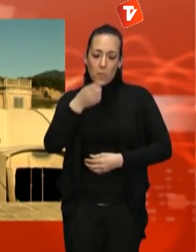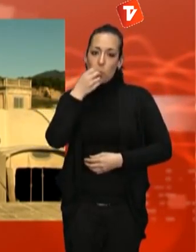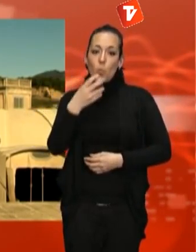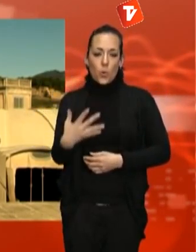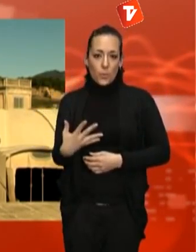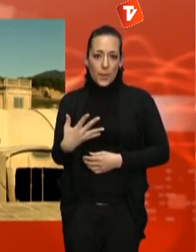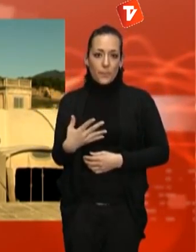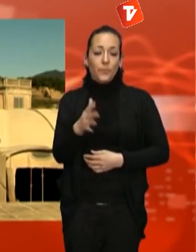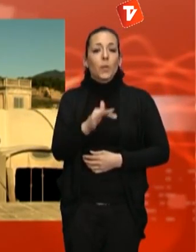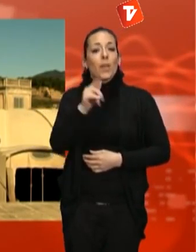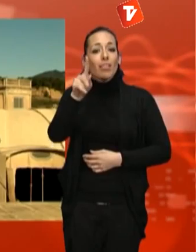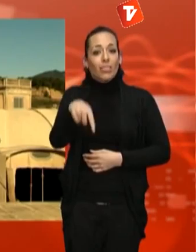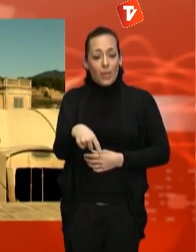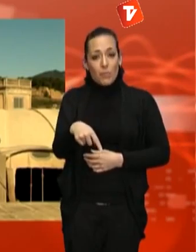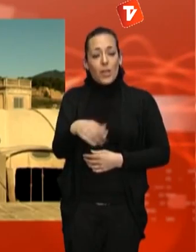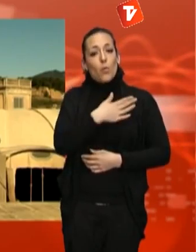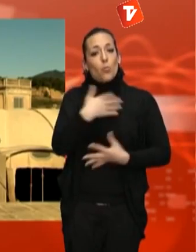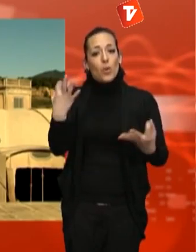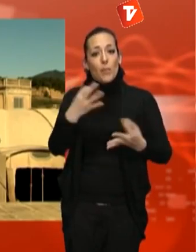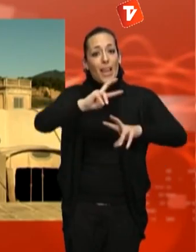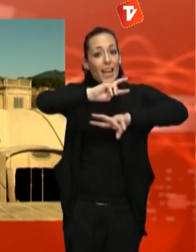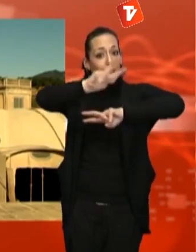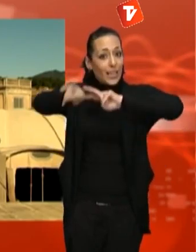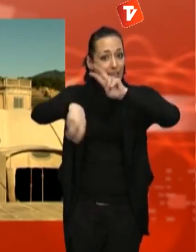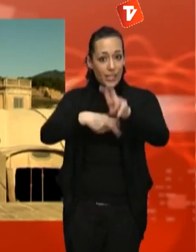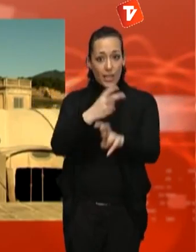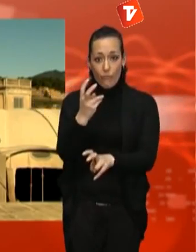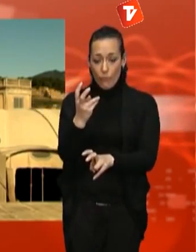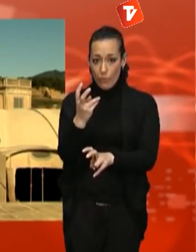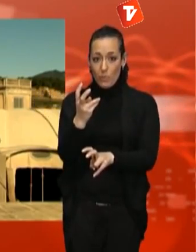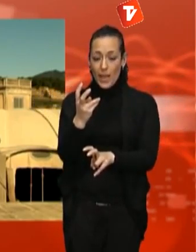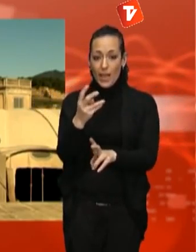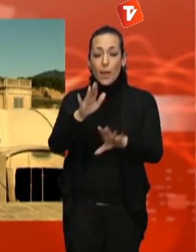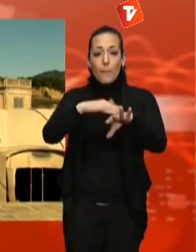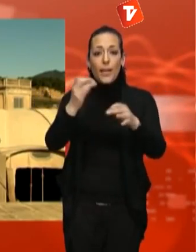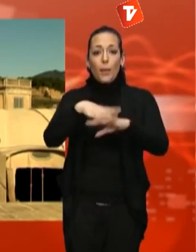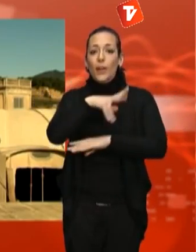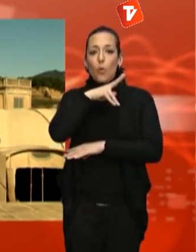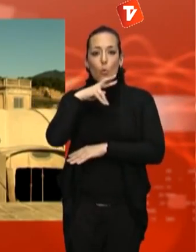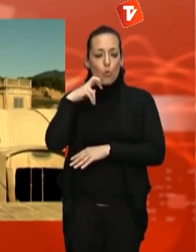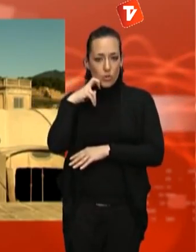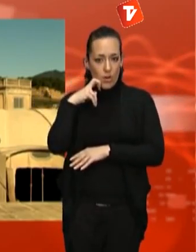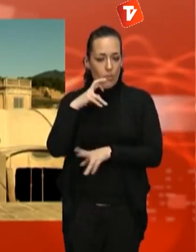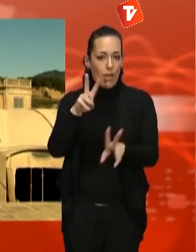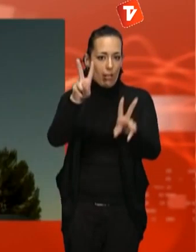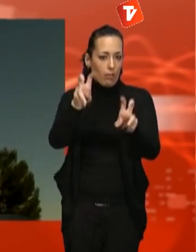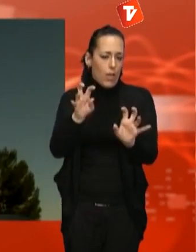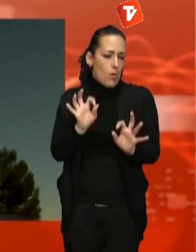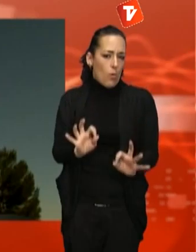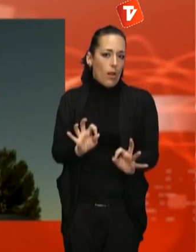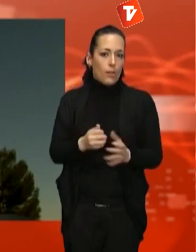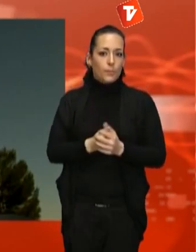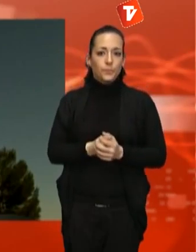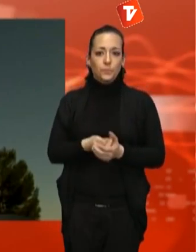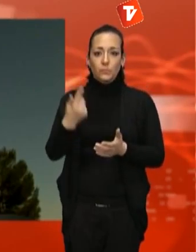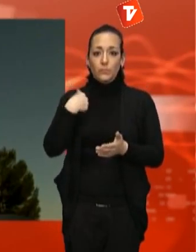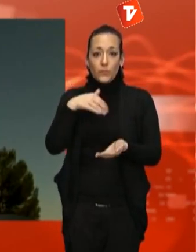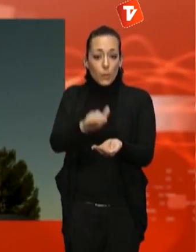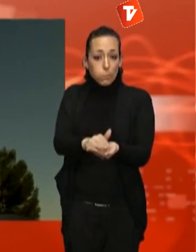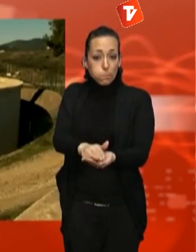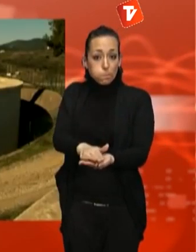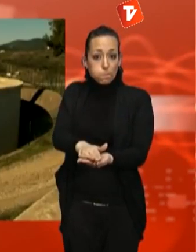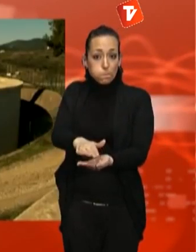què era, hem optat, precisament, per la rehabilitació per conservar-lo des'un punt de vista arquitectònic tal com estava. La capacitat total dels